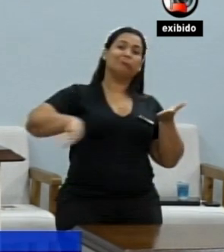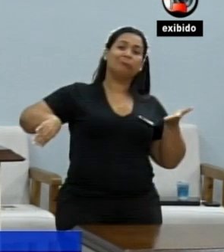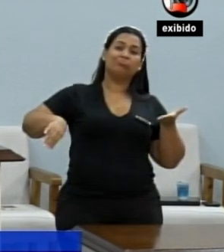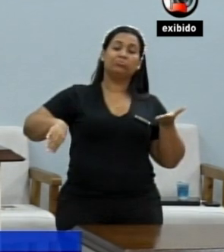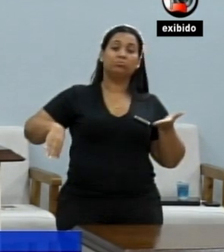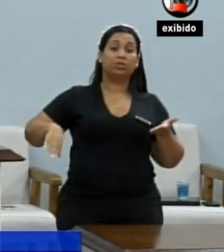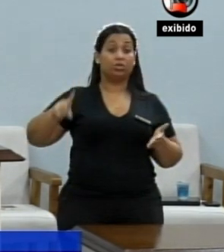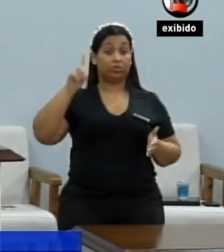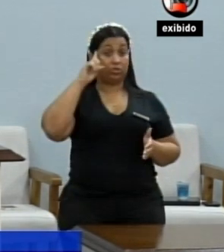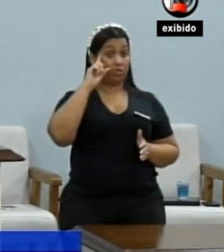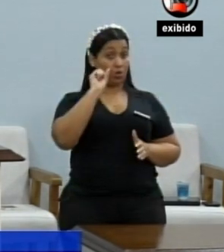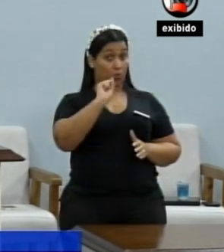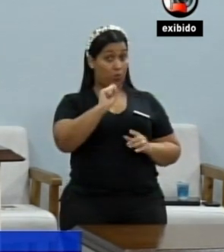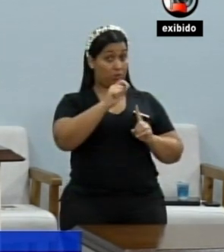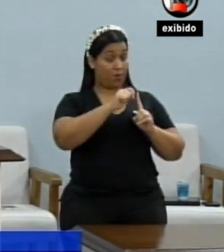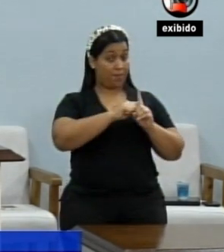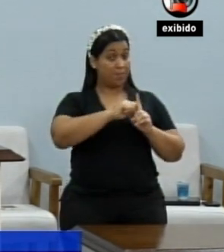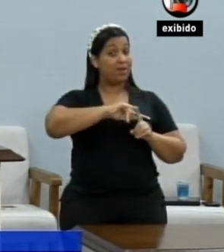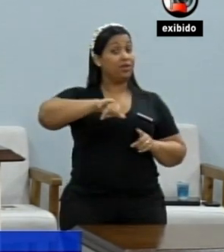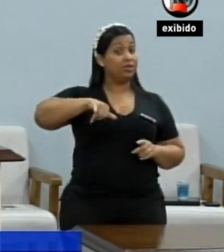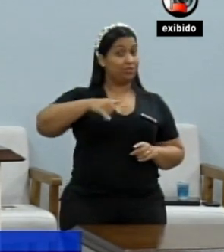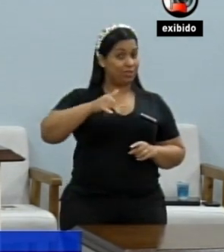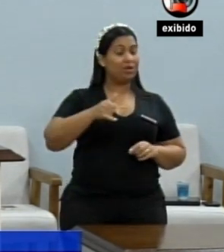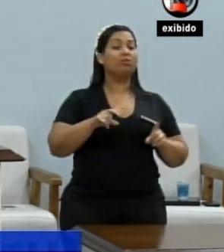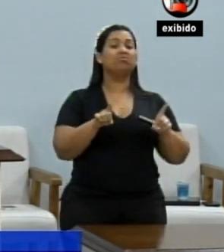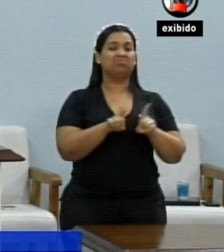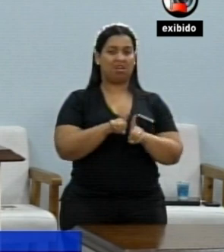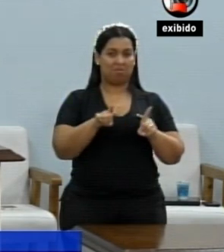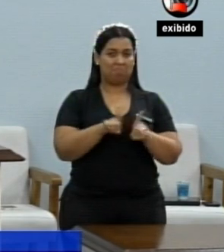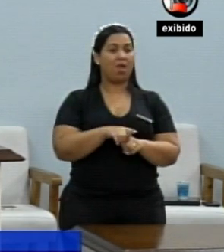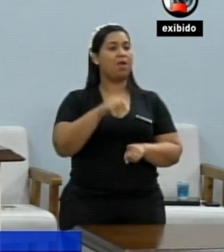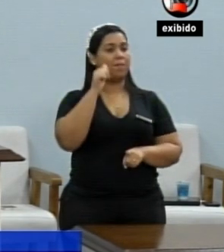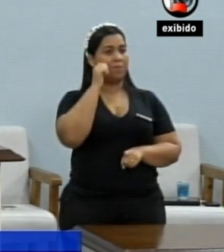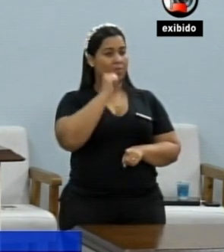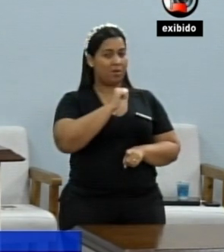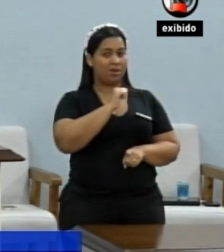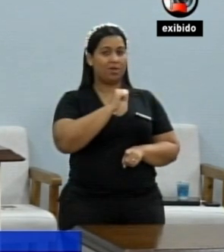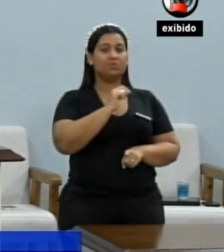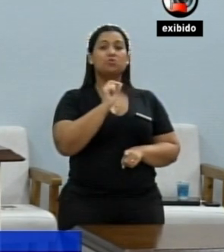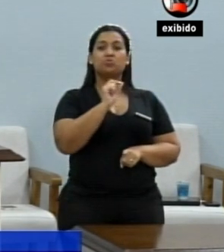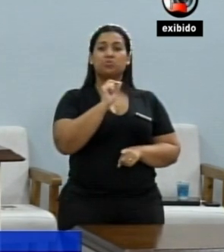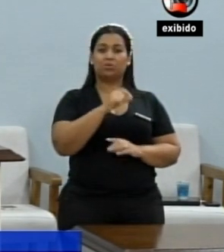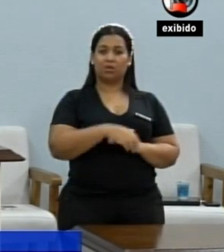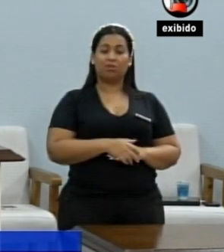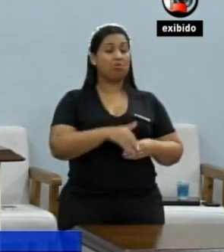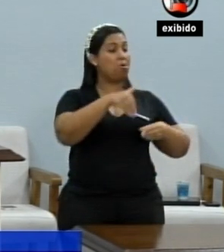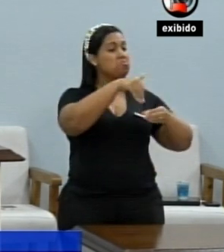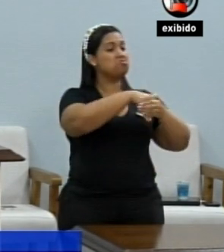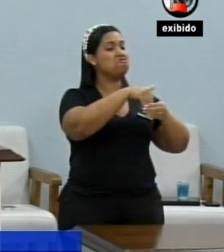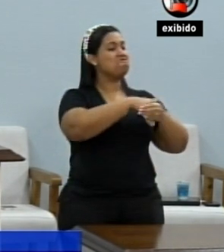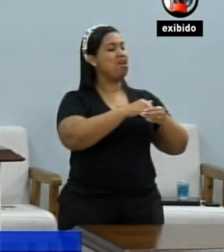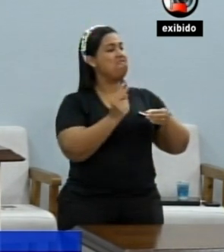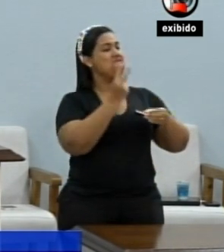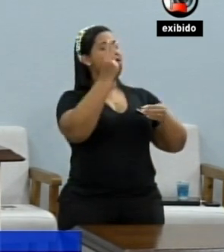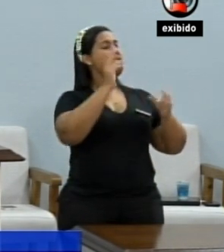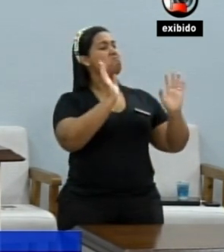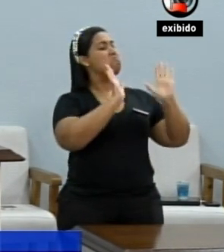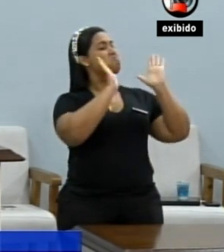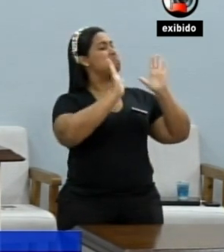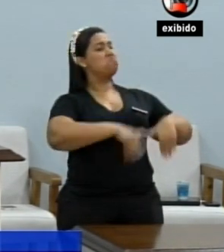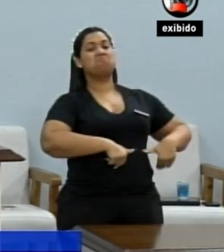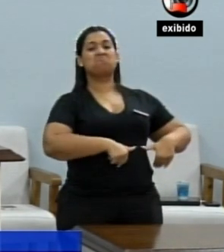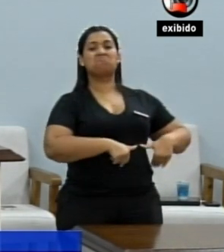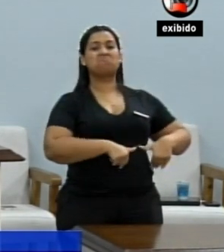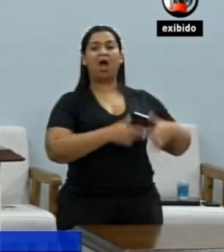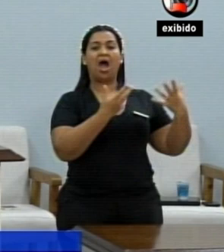Dia 8 de janeiro também foi um ataque a essas mulheres, como se o voto delas tivesse menos valor e, por isso, não